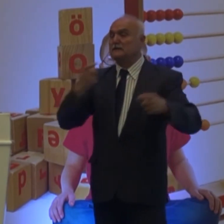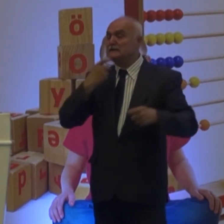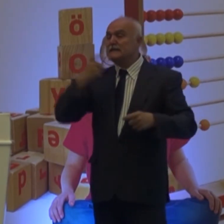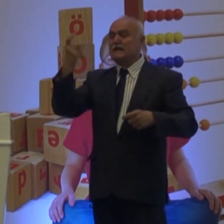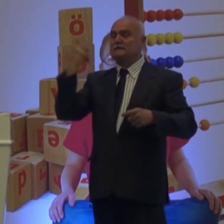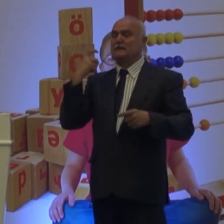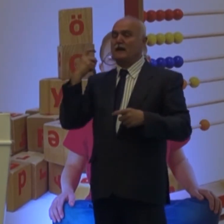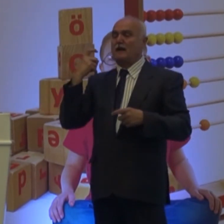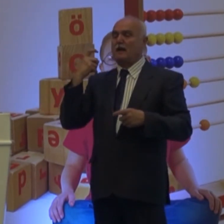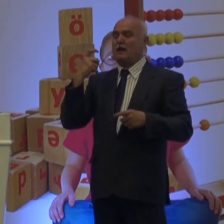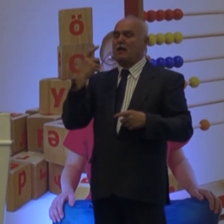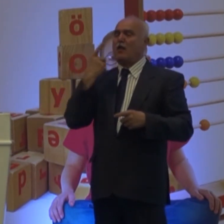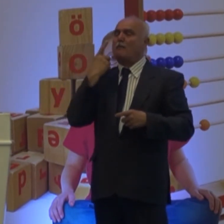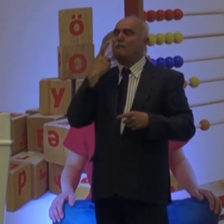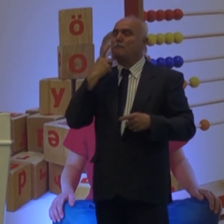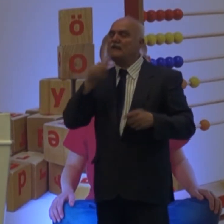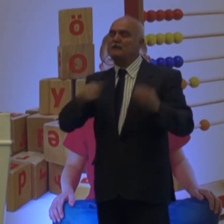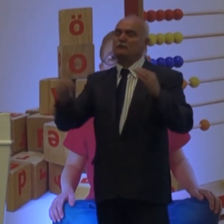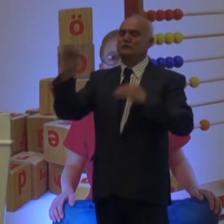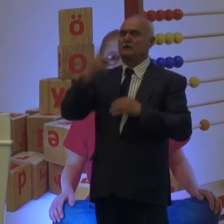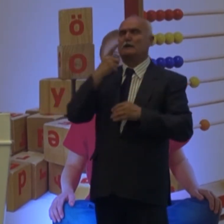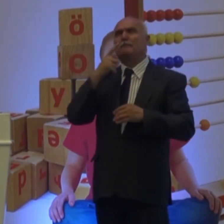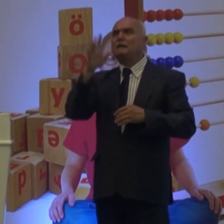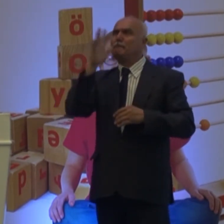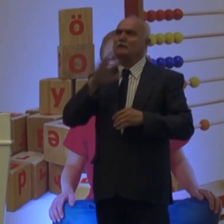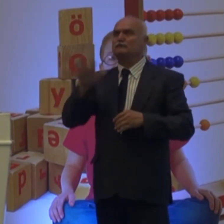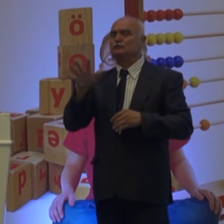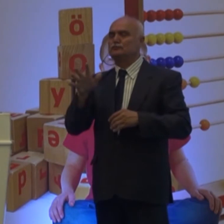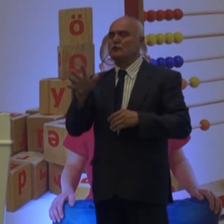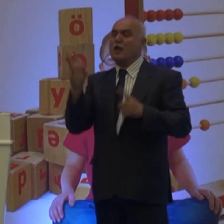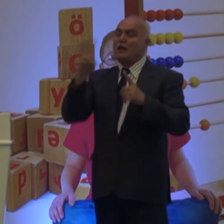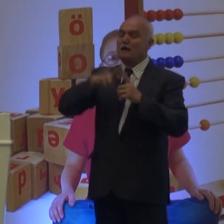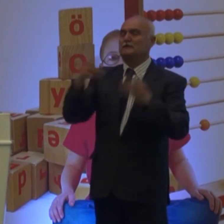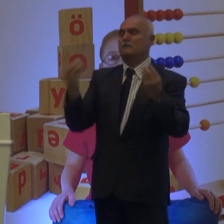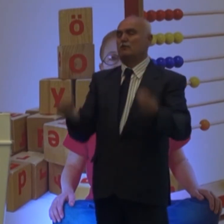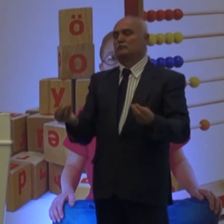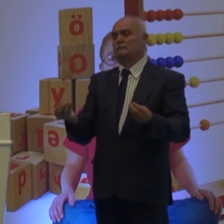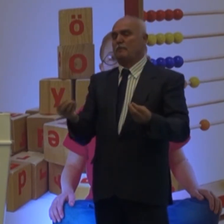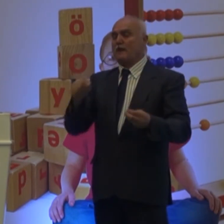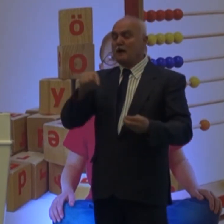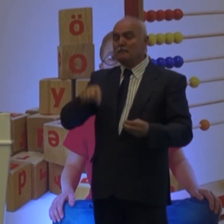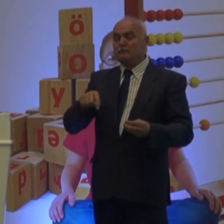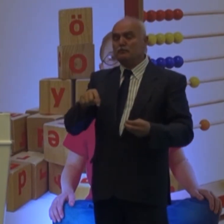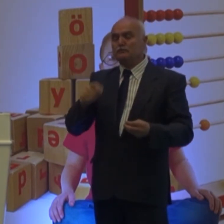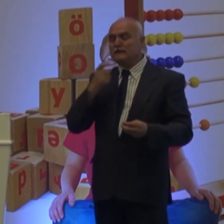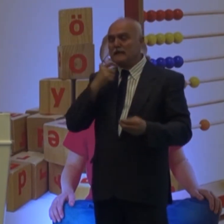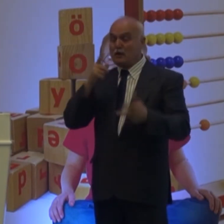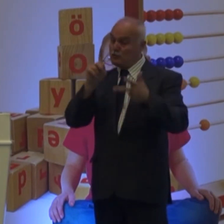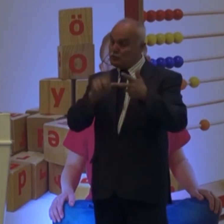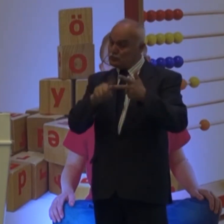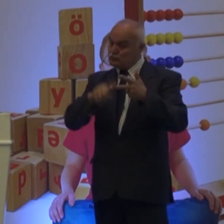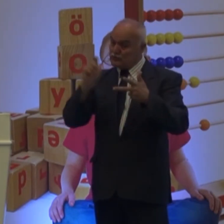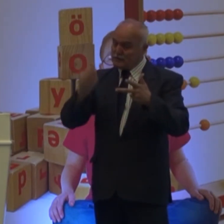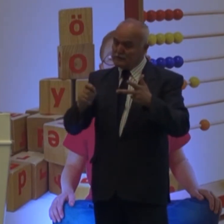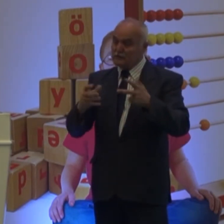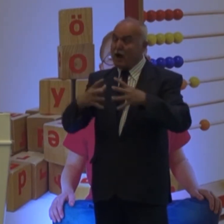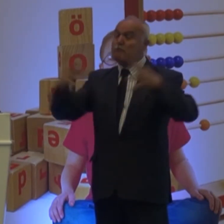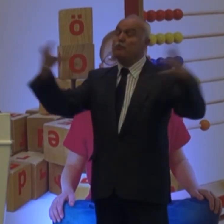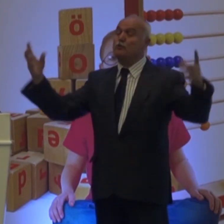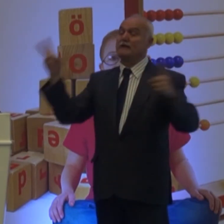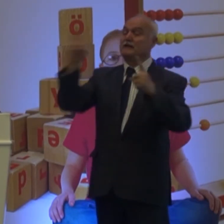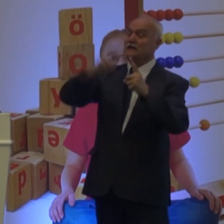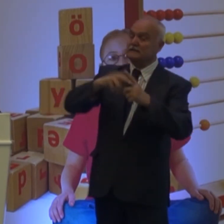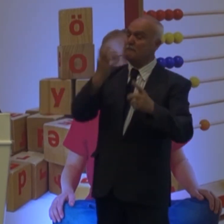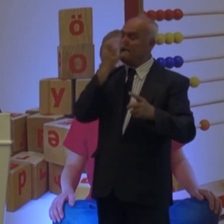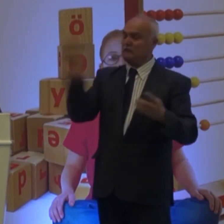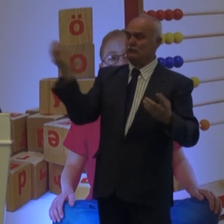sene 1000'in üzerinde 1500'e yakın katılım oldu. Bu sene üçüncüsünü yapacağız. Daha büyük katılım bekliyoruz.